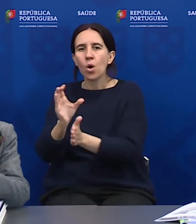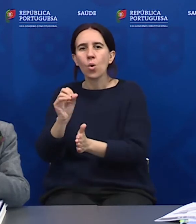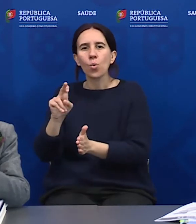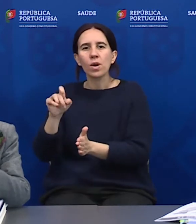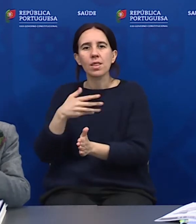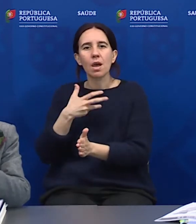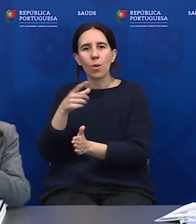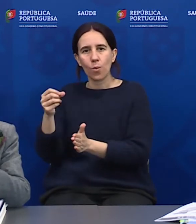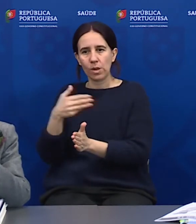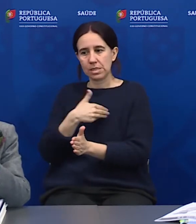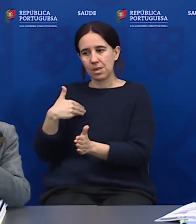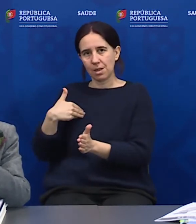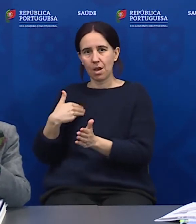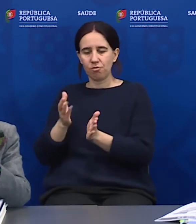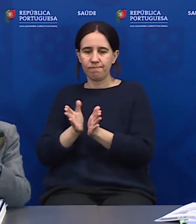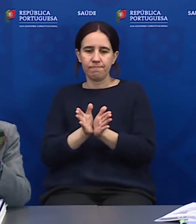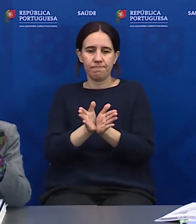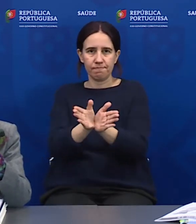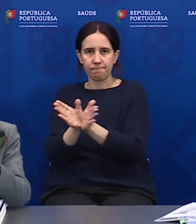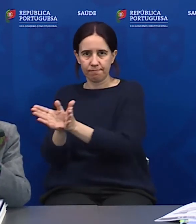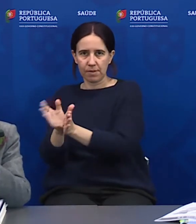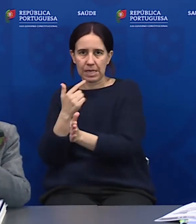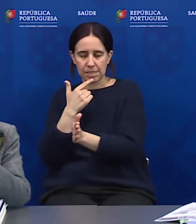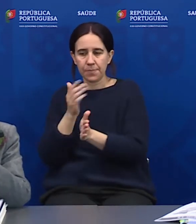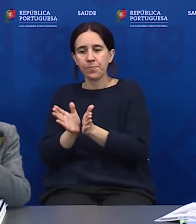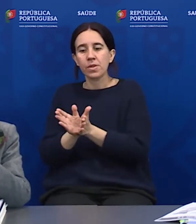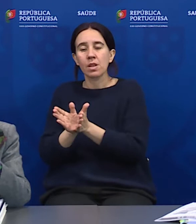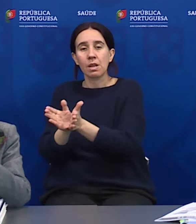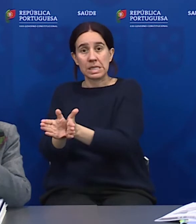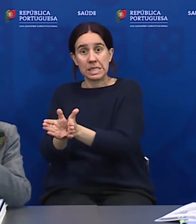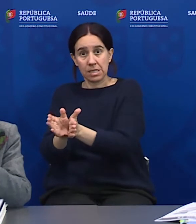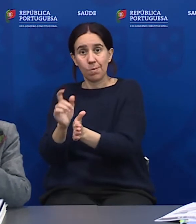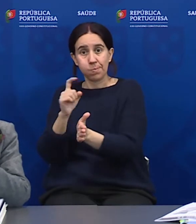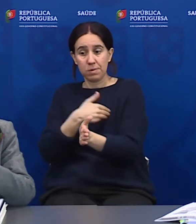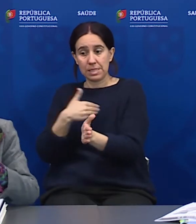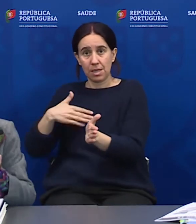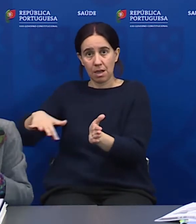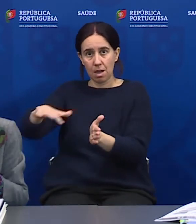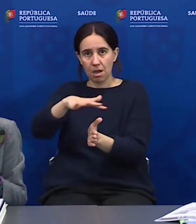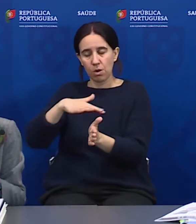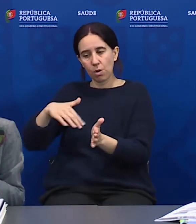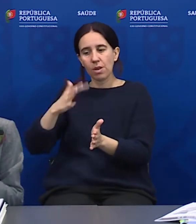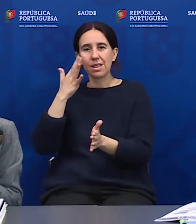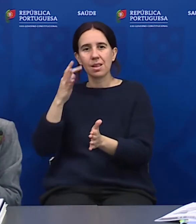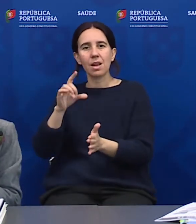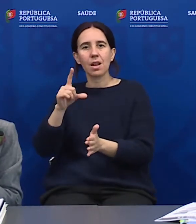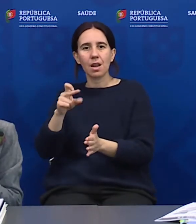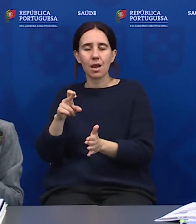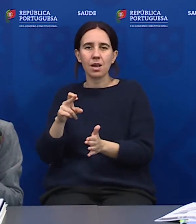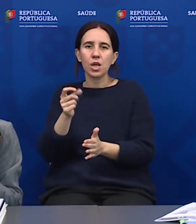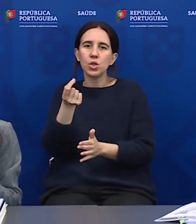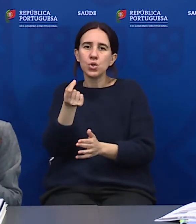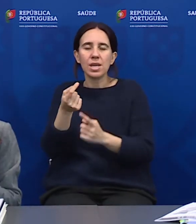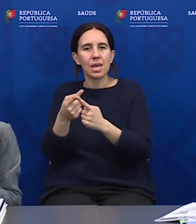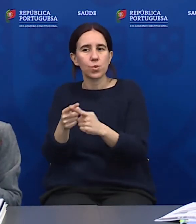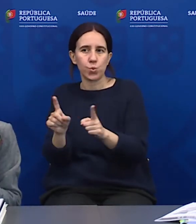que nós costumamos usar para a cerca sanitária, ao cordão sanitário, nós aqui o que tentaremos fazer com os lares é uma coisa um